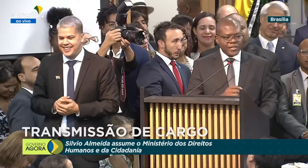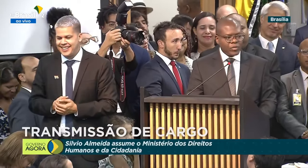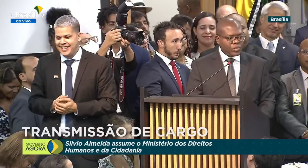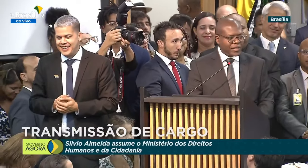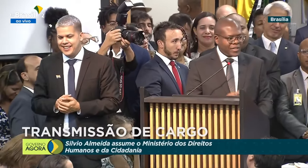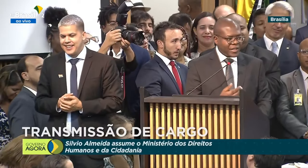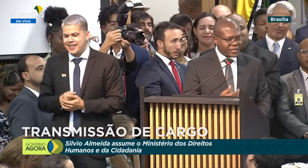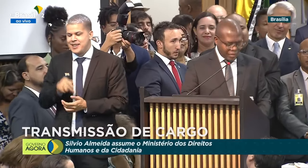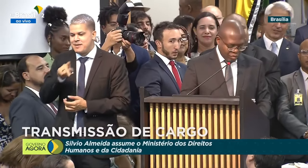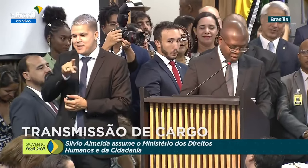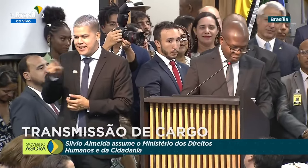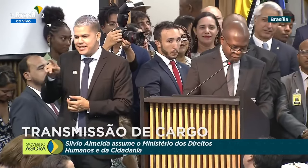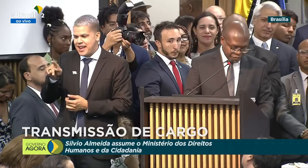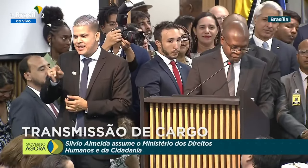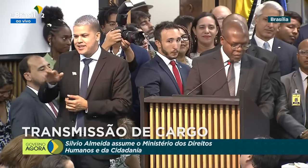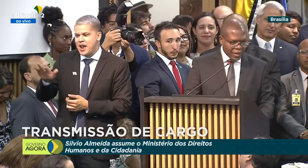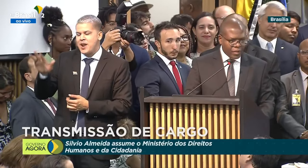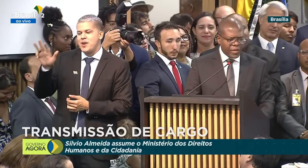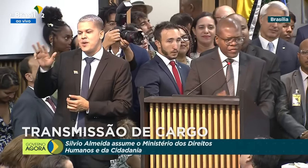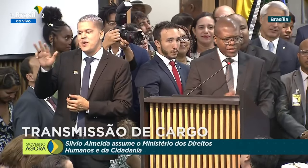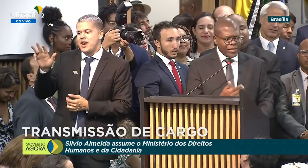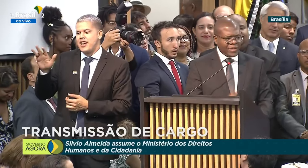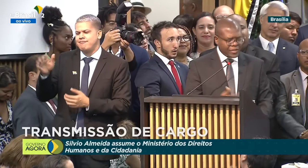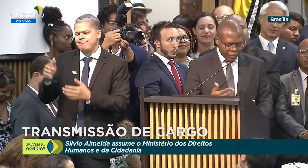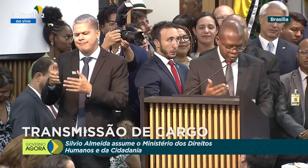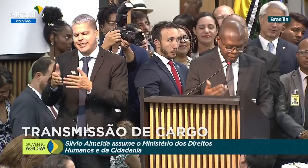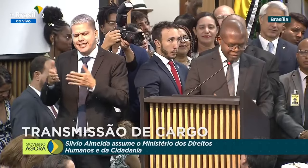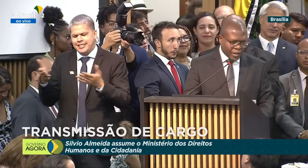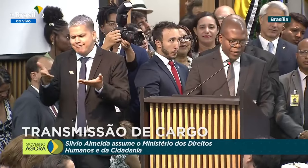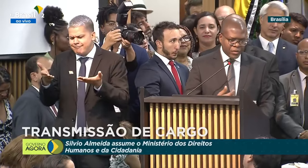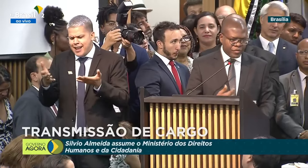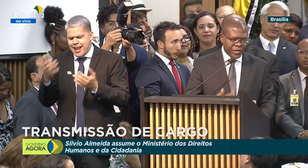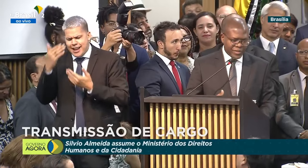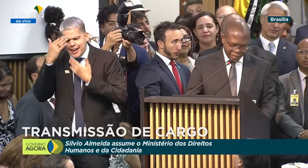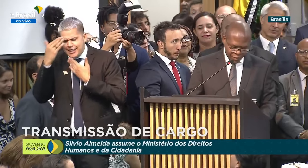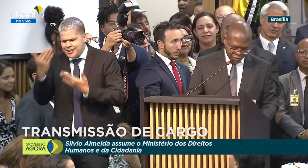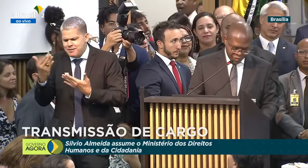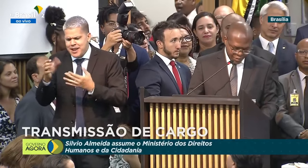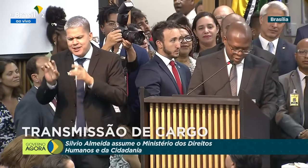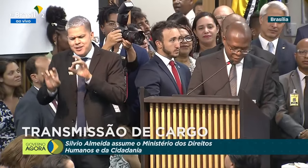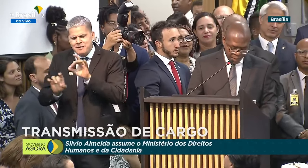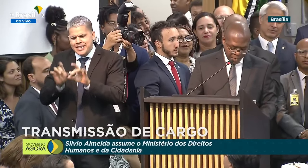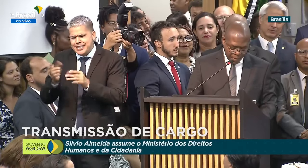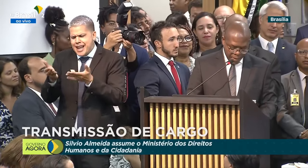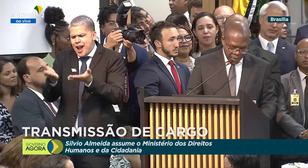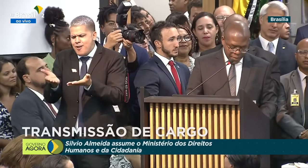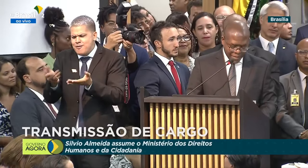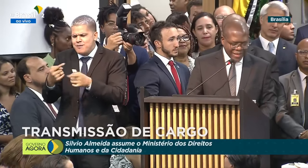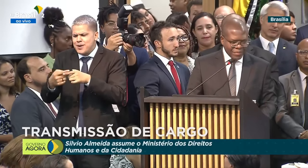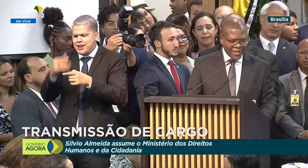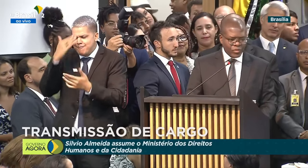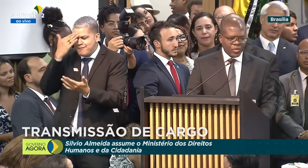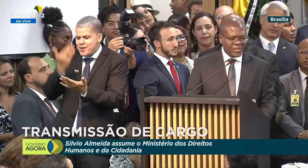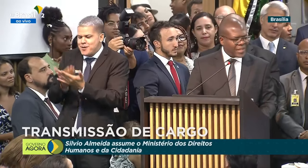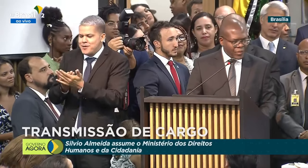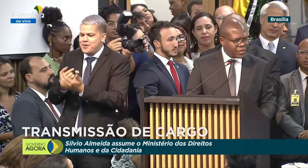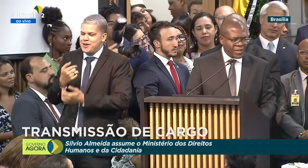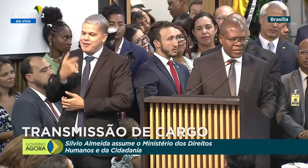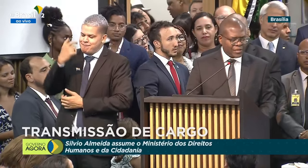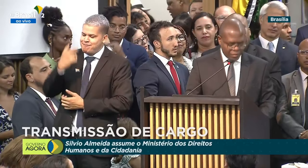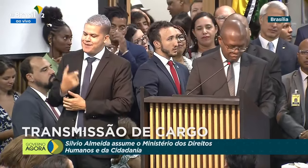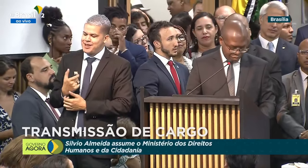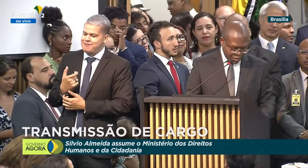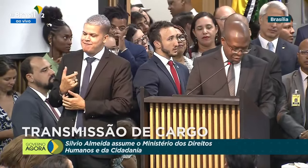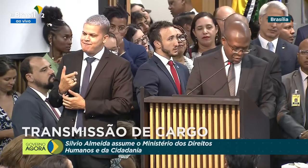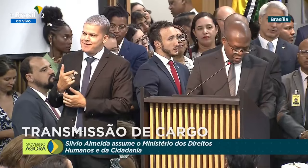o presidente Lula esse grande ser humano eu tenho que fazer um agradecimento especial pela confiança que depositou em mim e a minha total